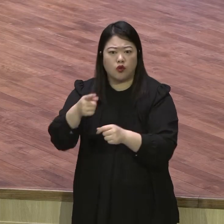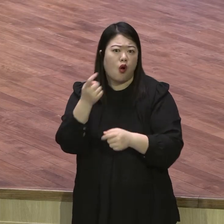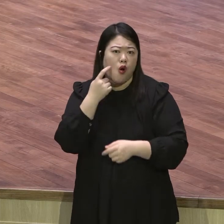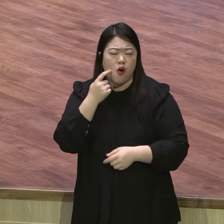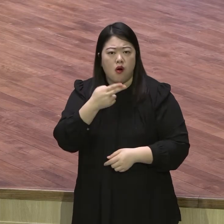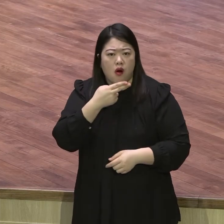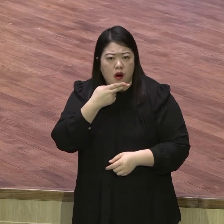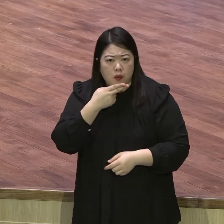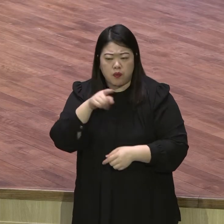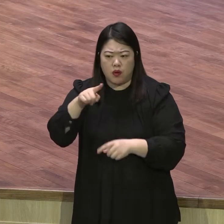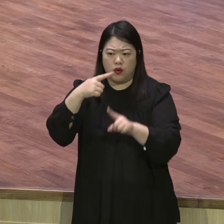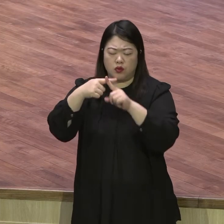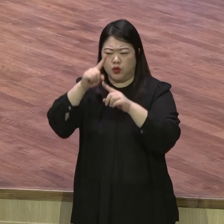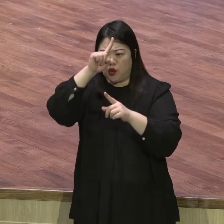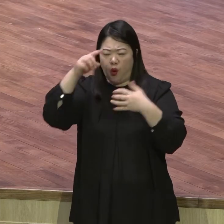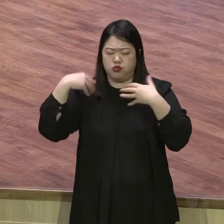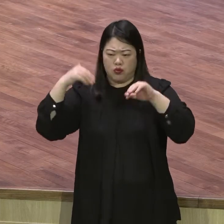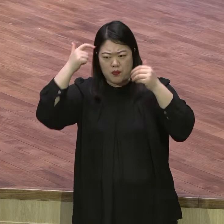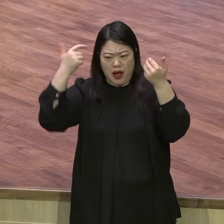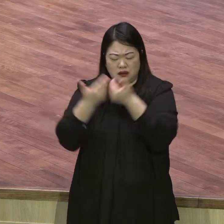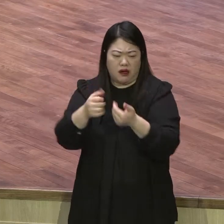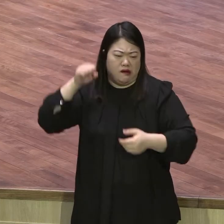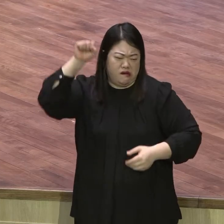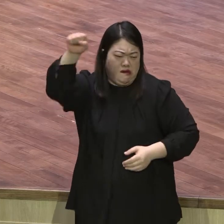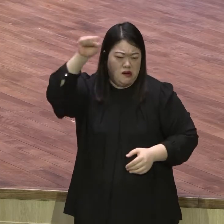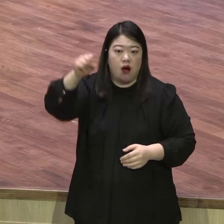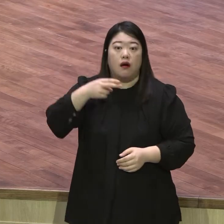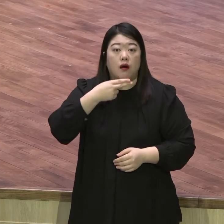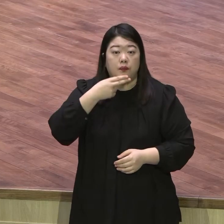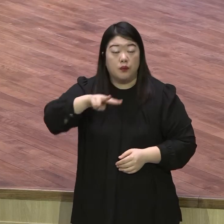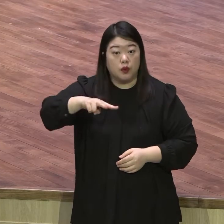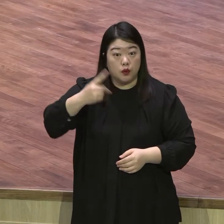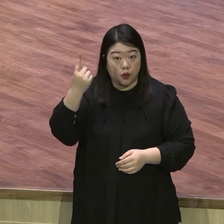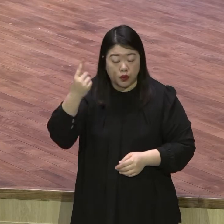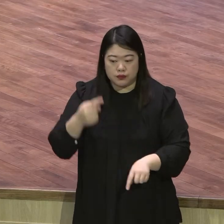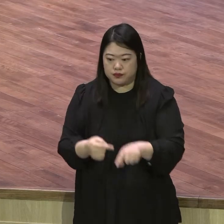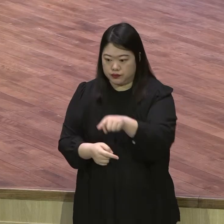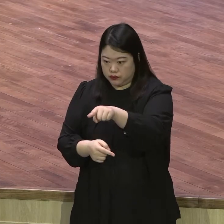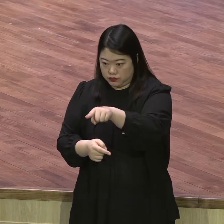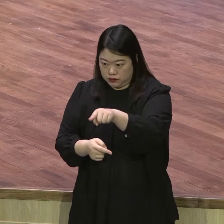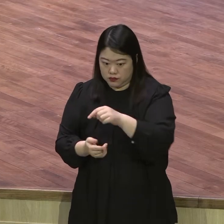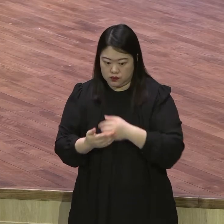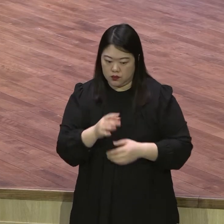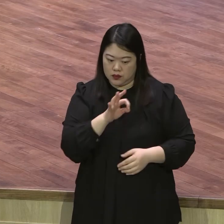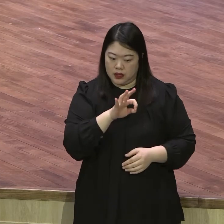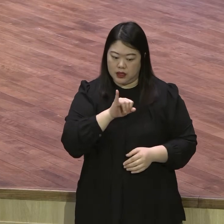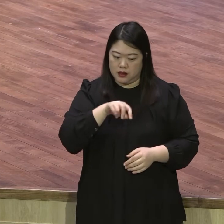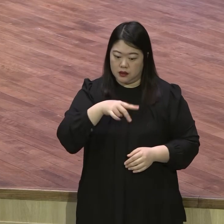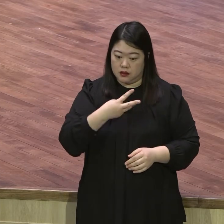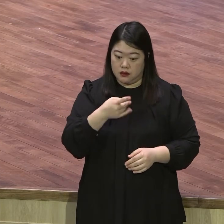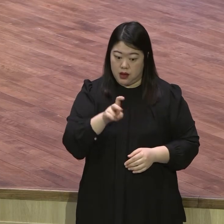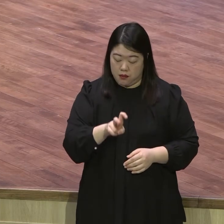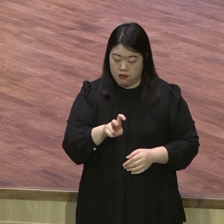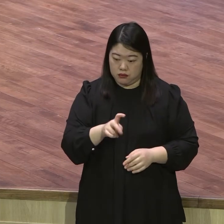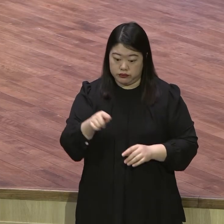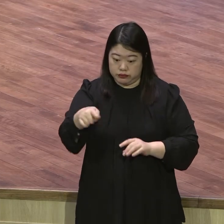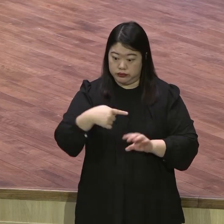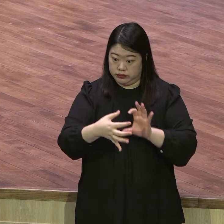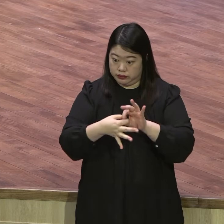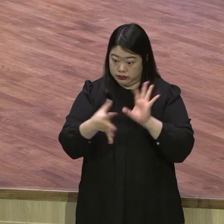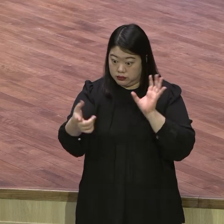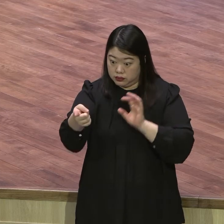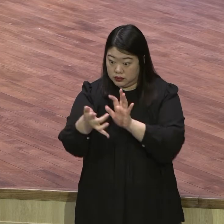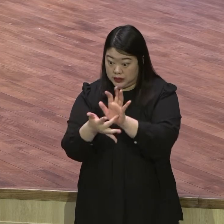합니까? 반정부 운동을 합니까? 뭘 한다고? 그게 영적으로 해석 안 되면 답이 없어요. 예수